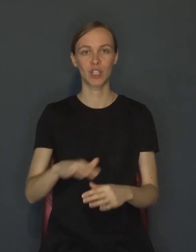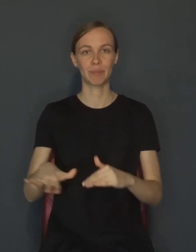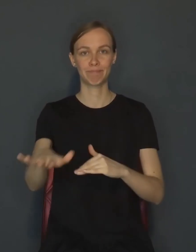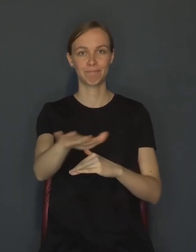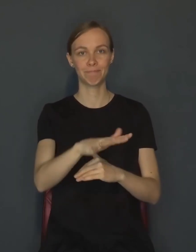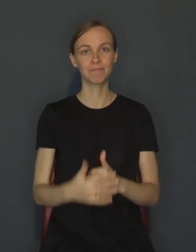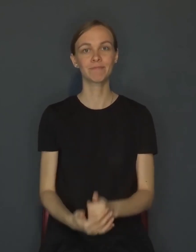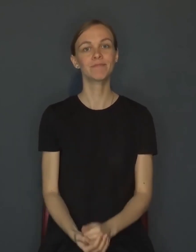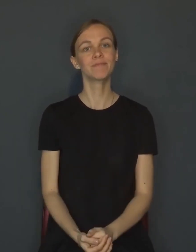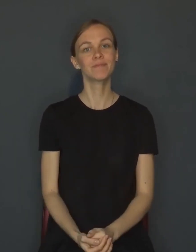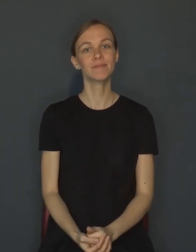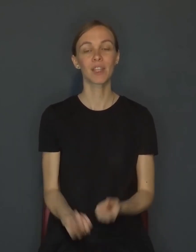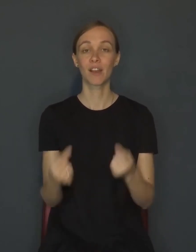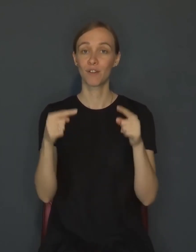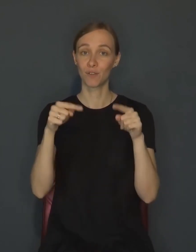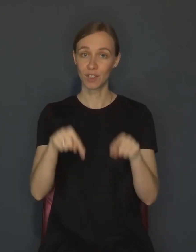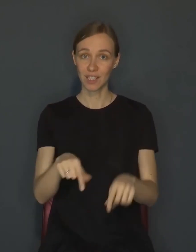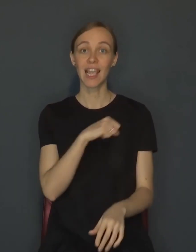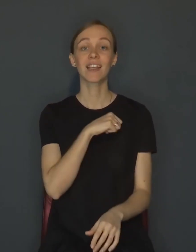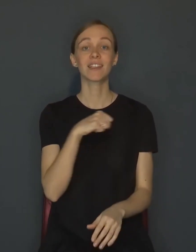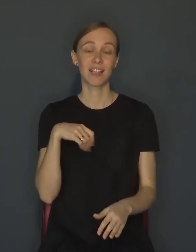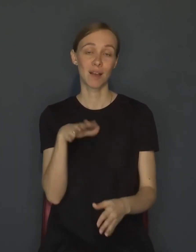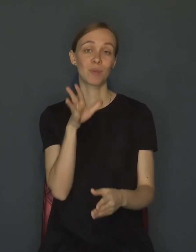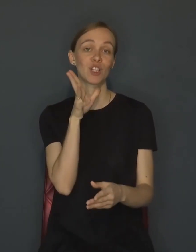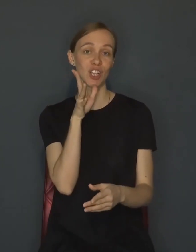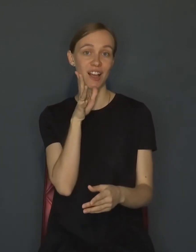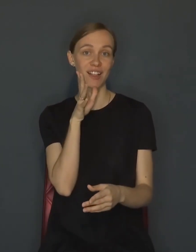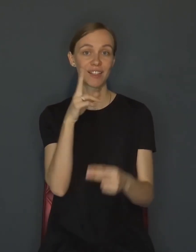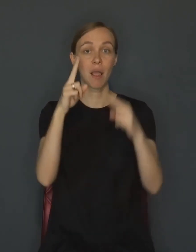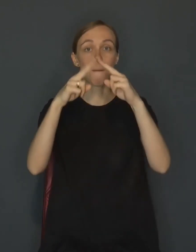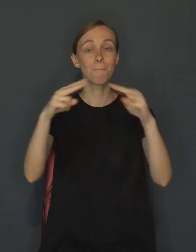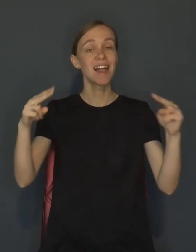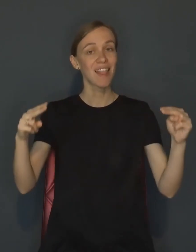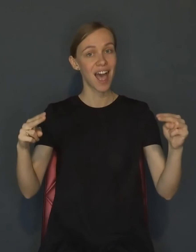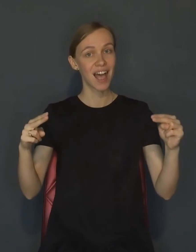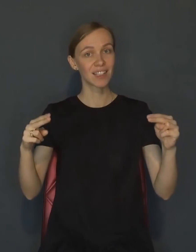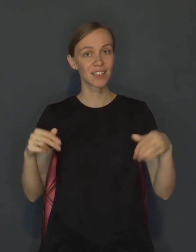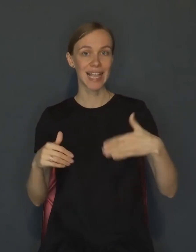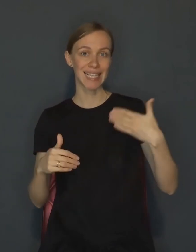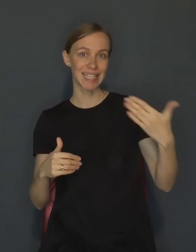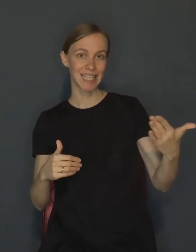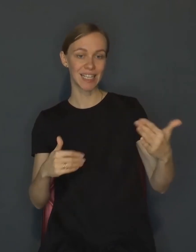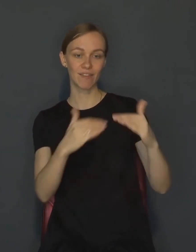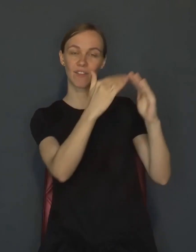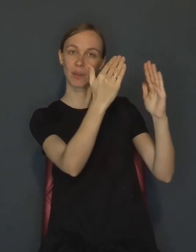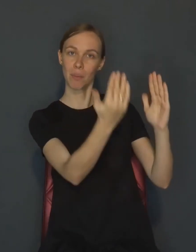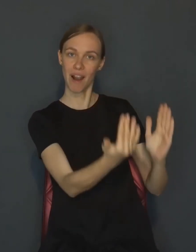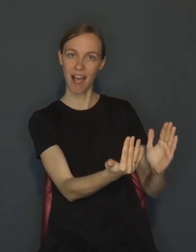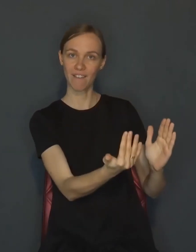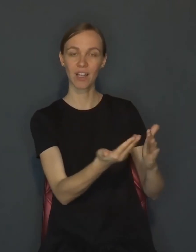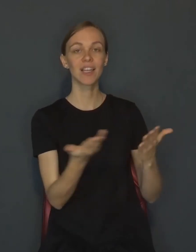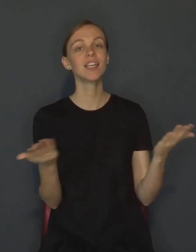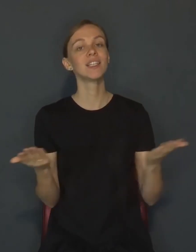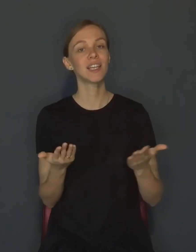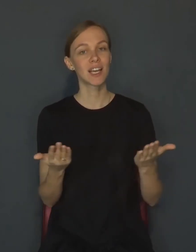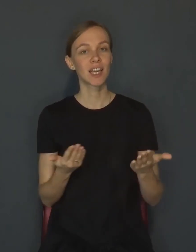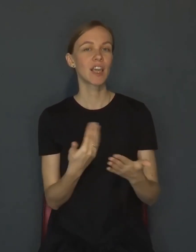У цей самий час палац зліва від брами який, вірогідно, колись